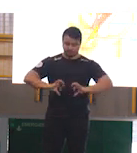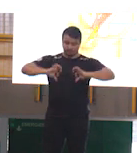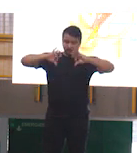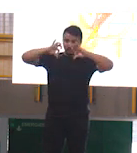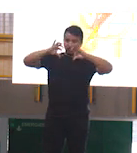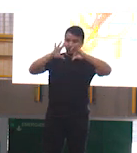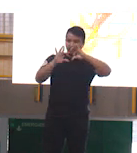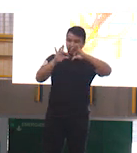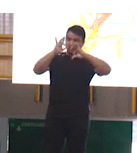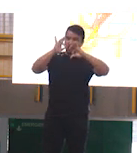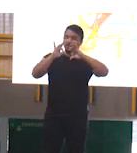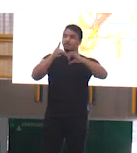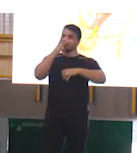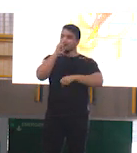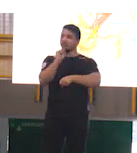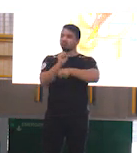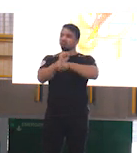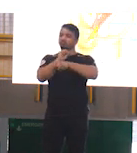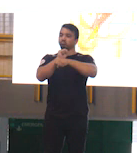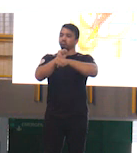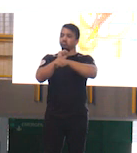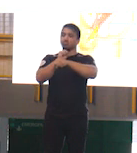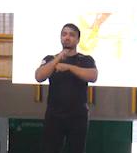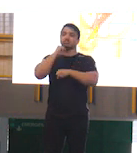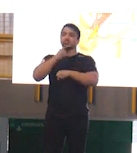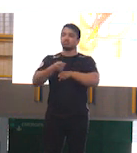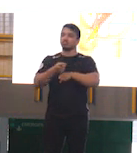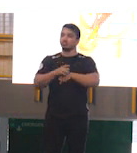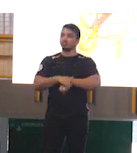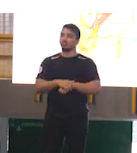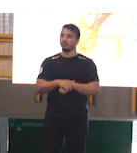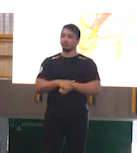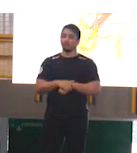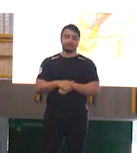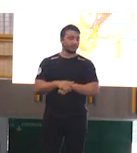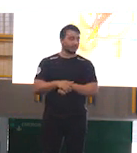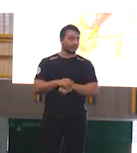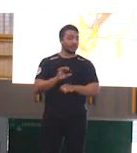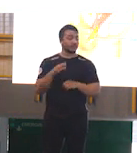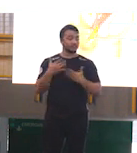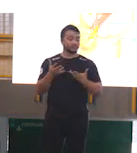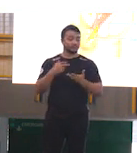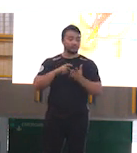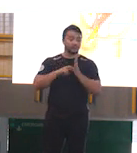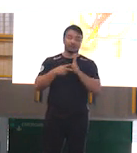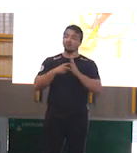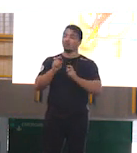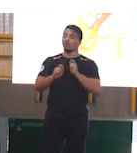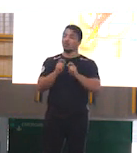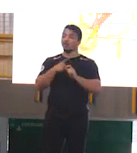a fixação da estrutura fecundada na parede uterina. Ou seja,